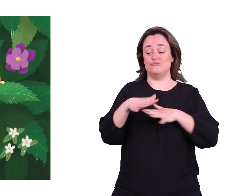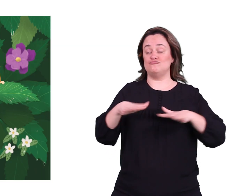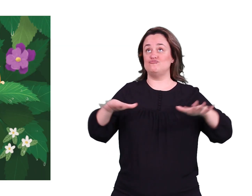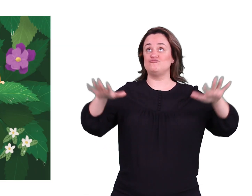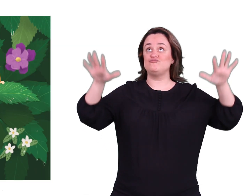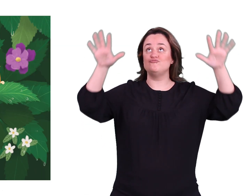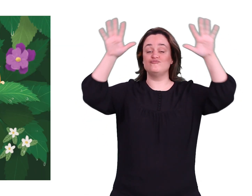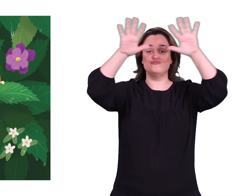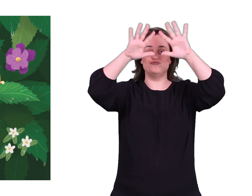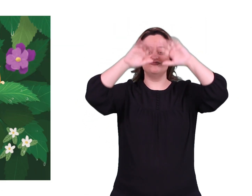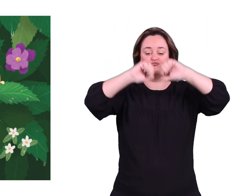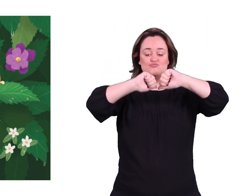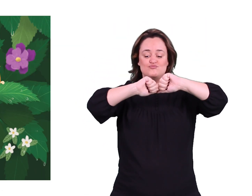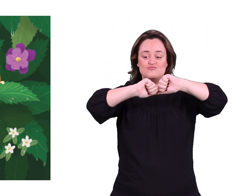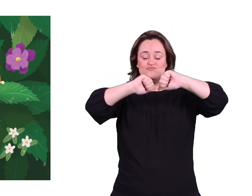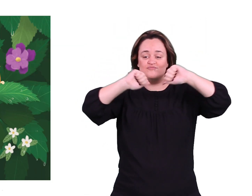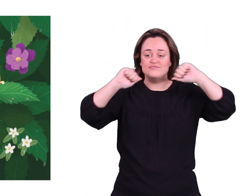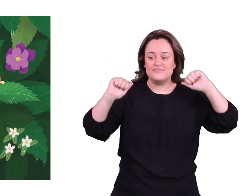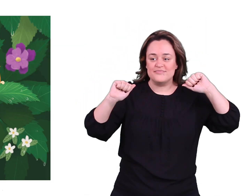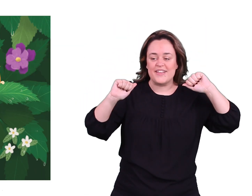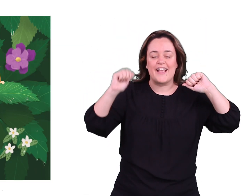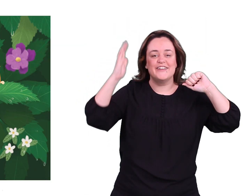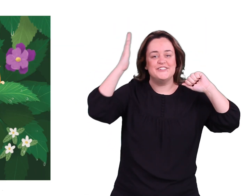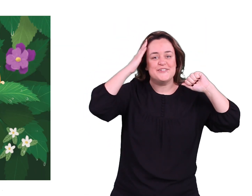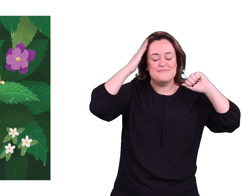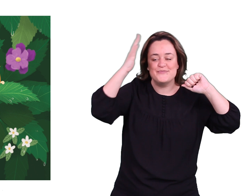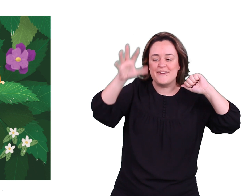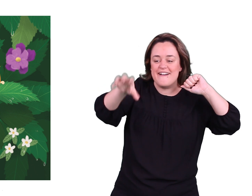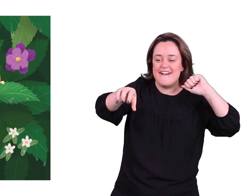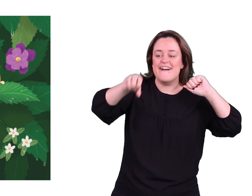Elle passe la tête entre les feuillages pour l'attraper.